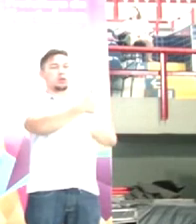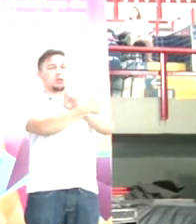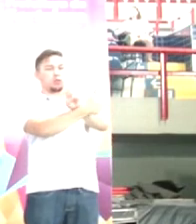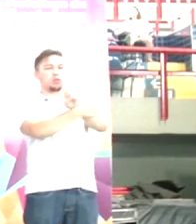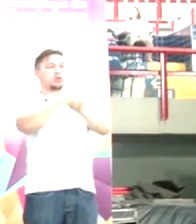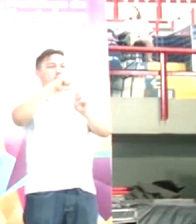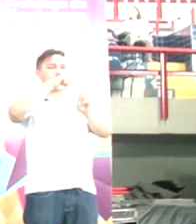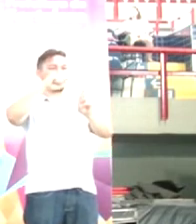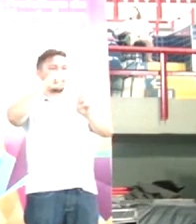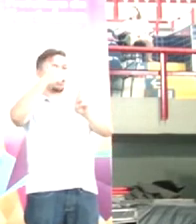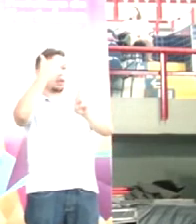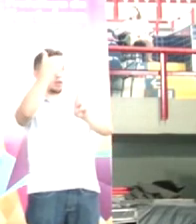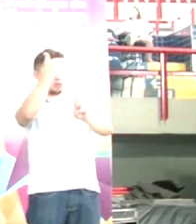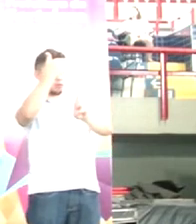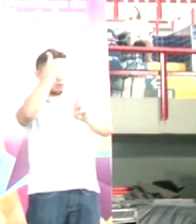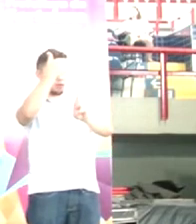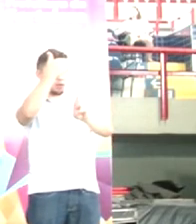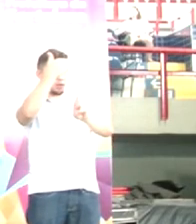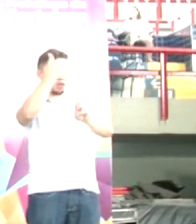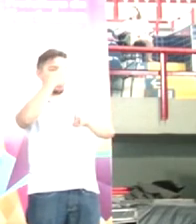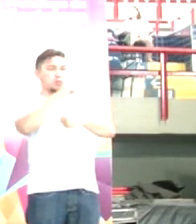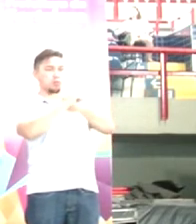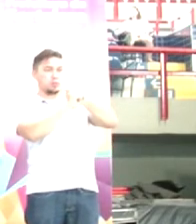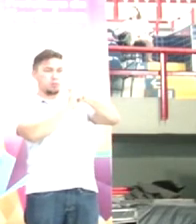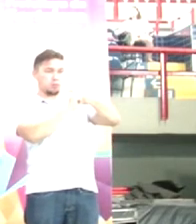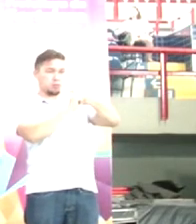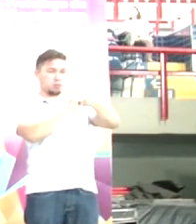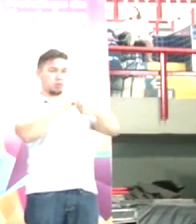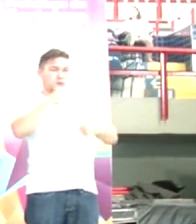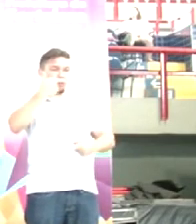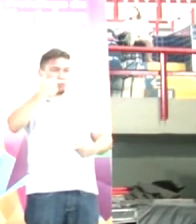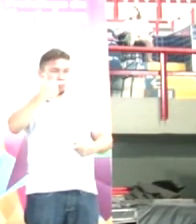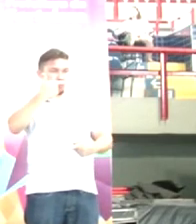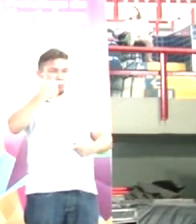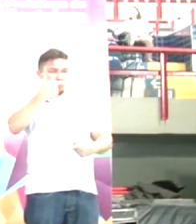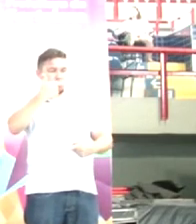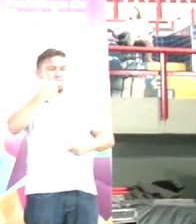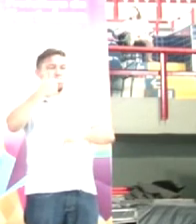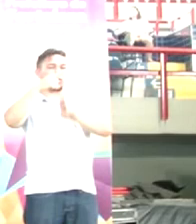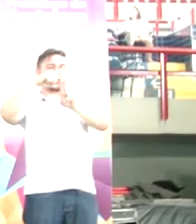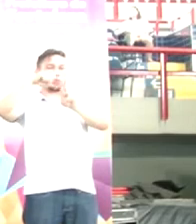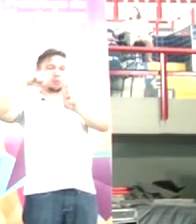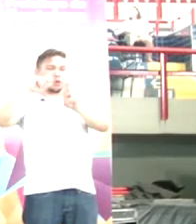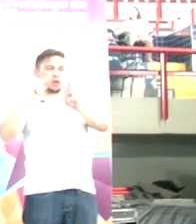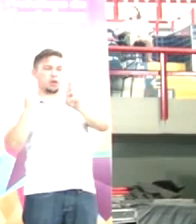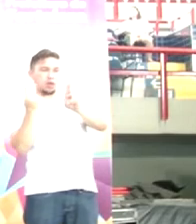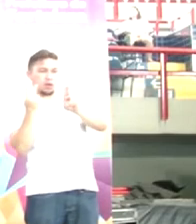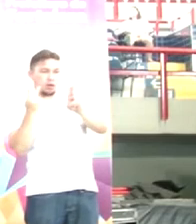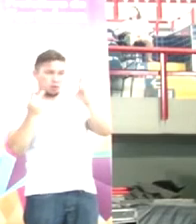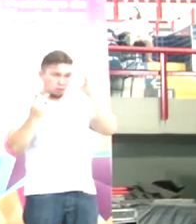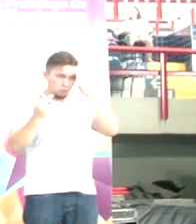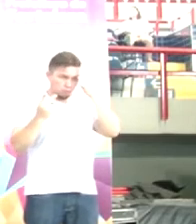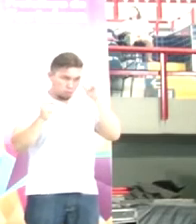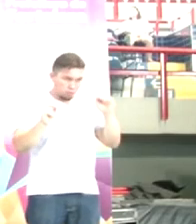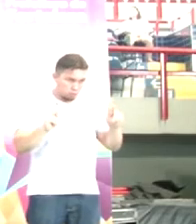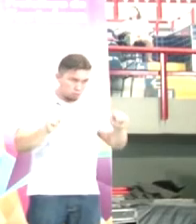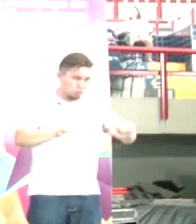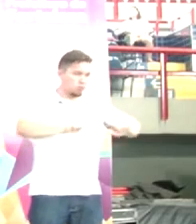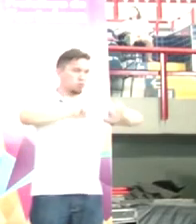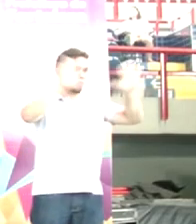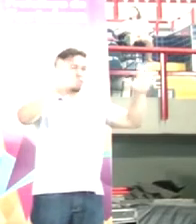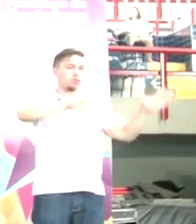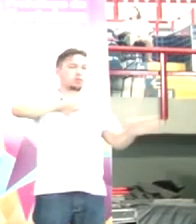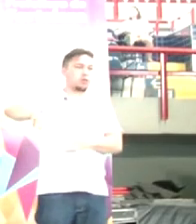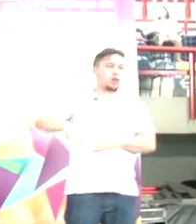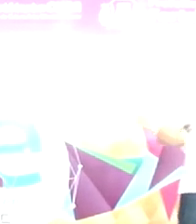2πr ao quadrado, porque são duas bases, mais 2πrh, que é a área lateral. Show? Beleza.